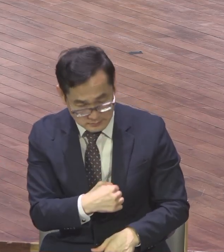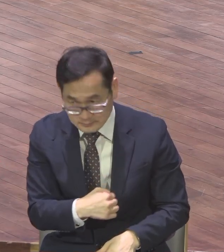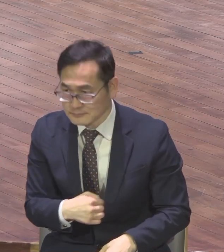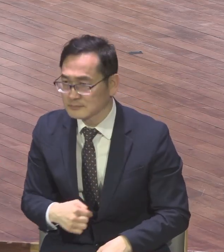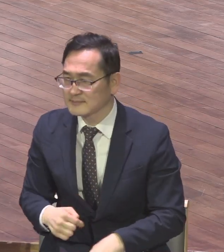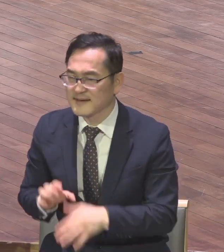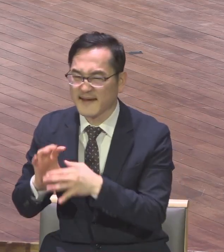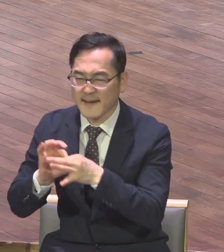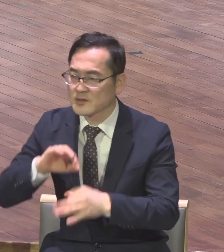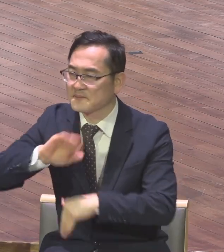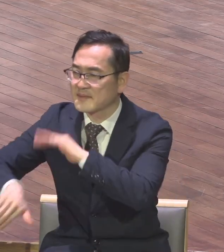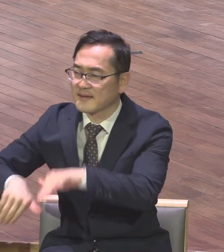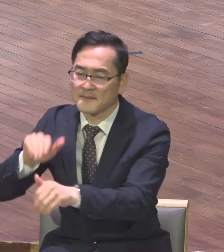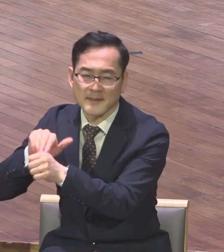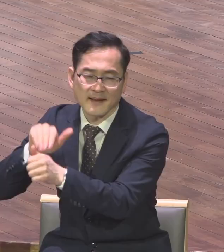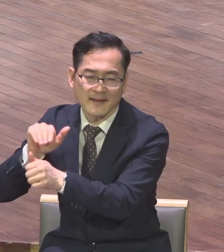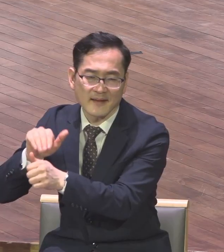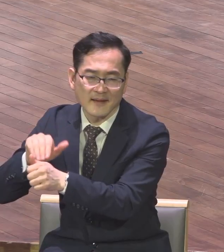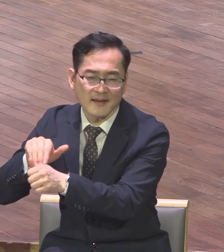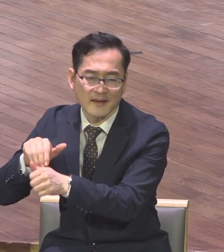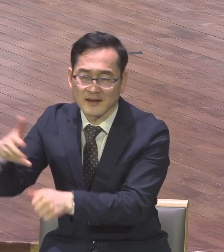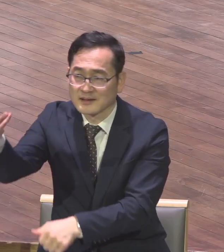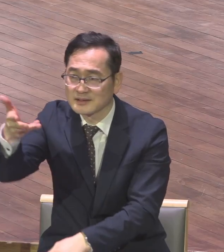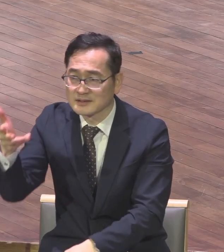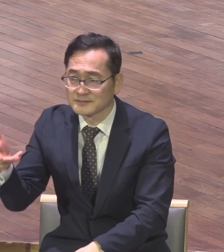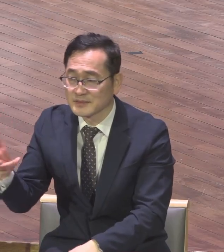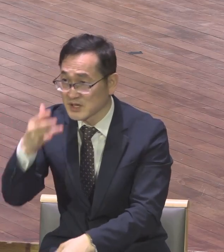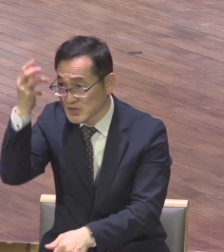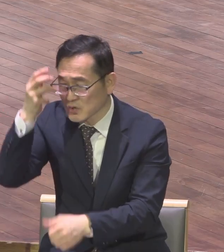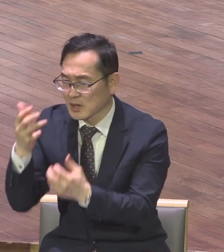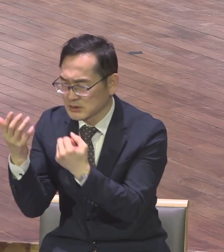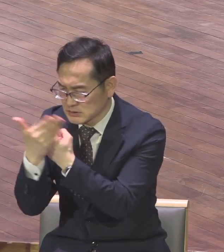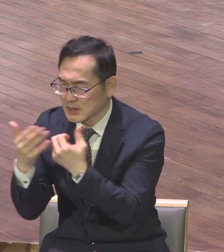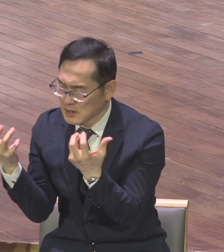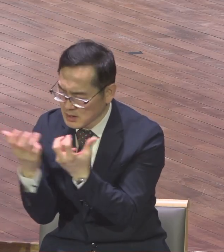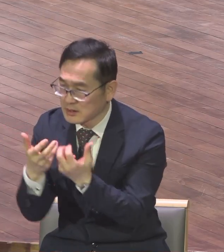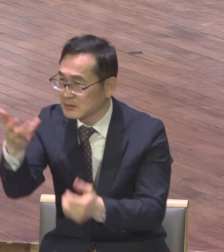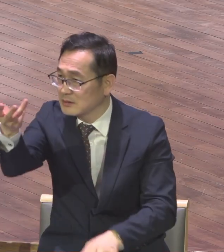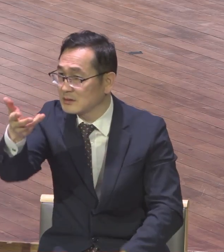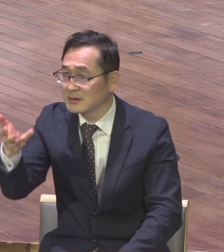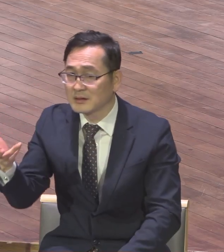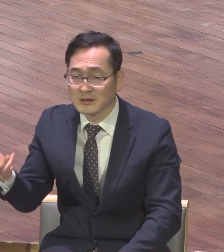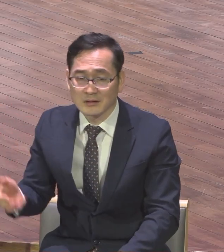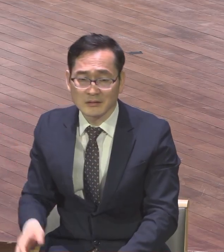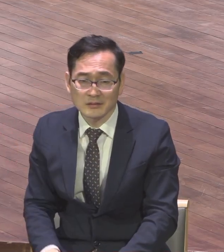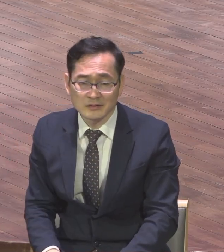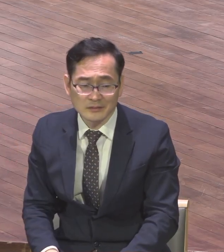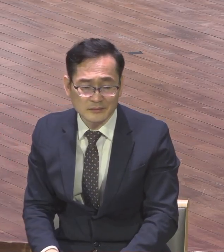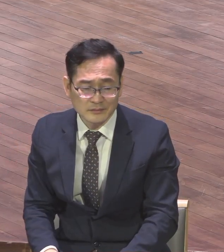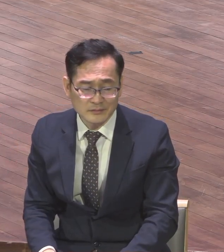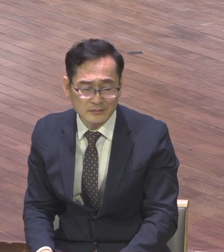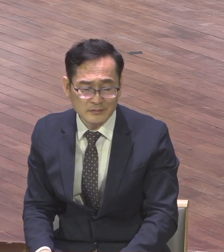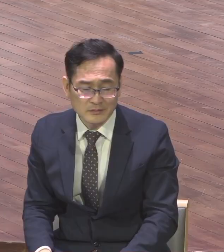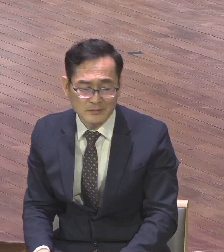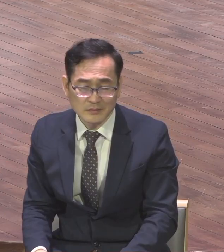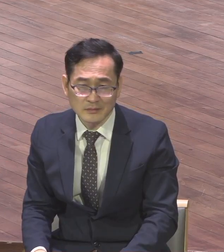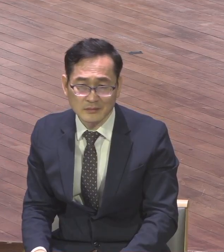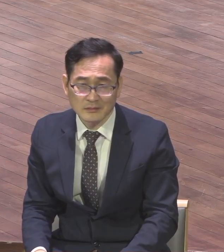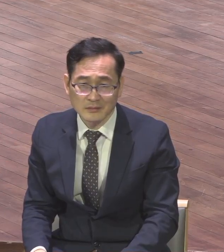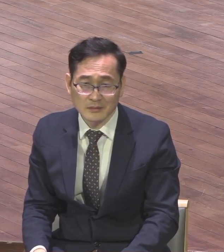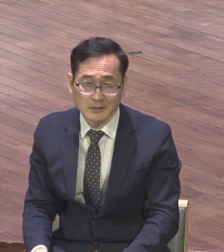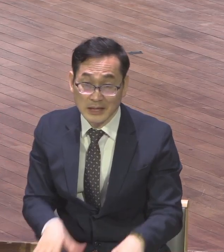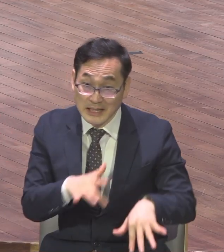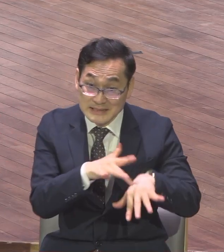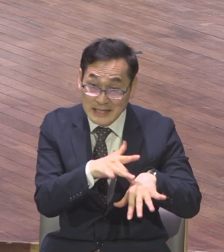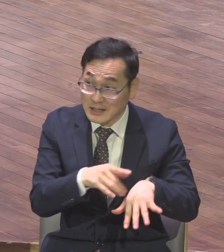흐름을 끊을 때 사단은 계속해서. 왜냐하면 계속 부흥되면 자기 자식 다 뺏기니까 싸움이지요. 처절한